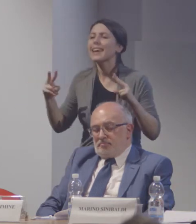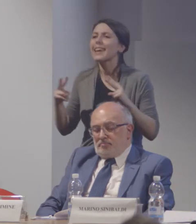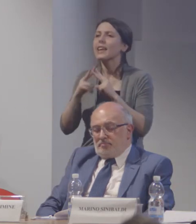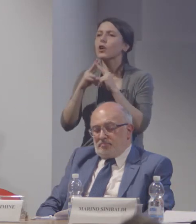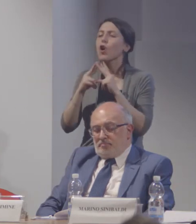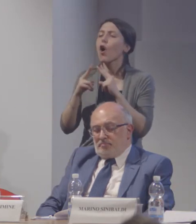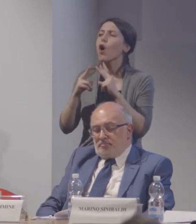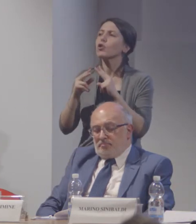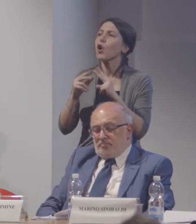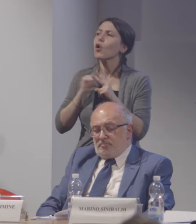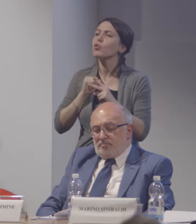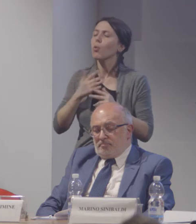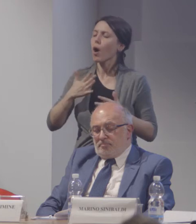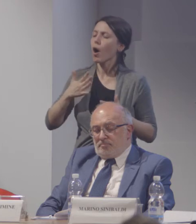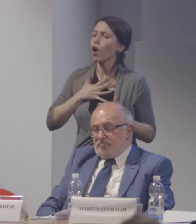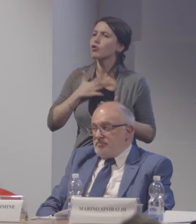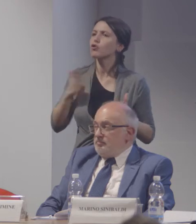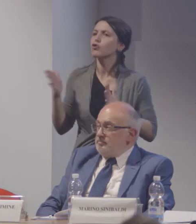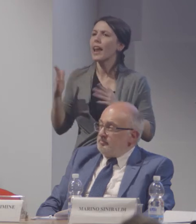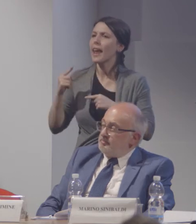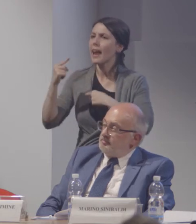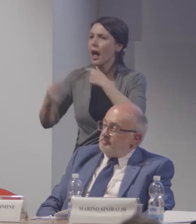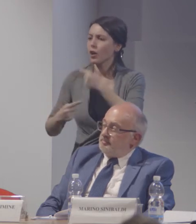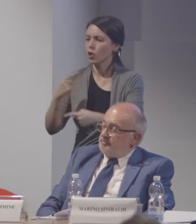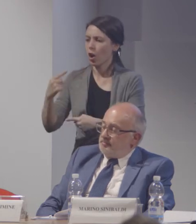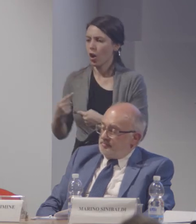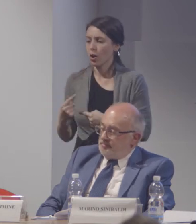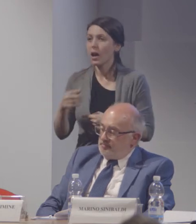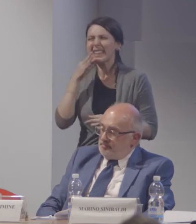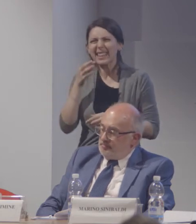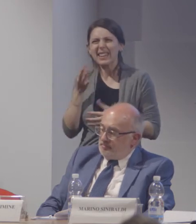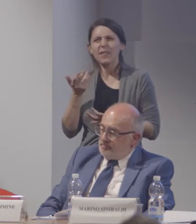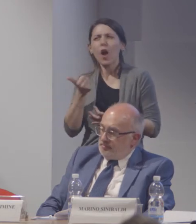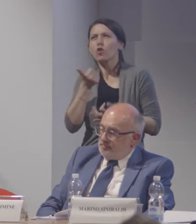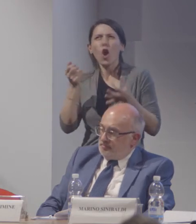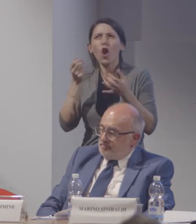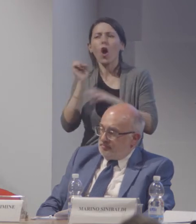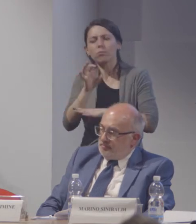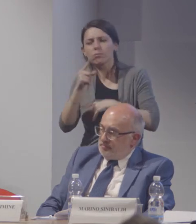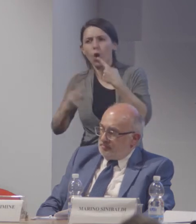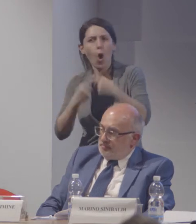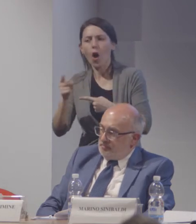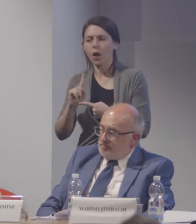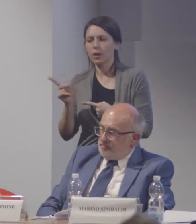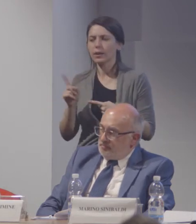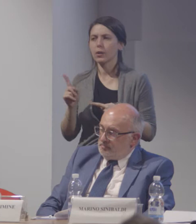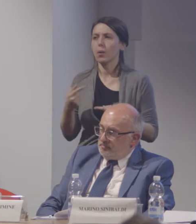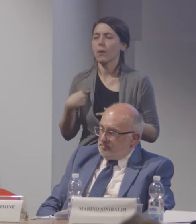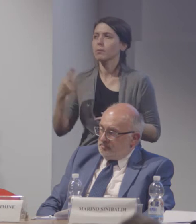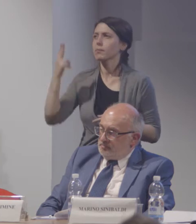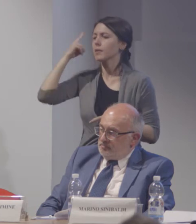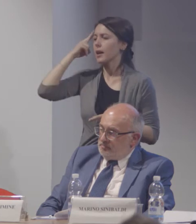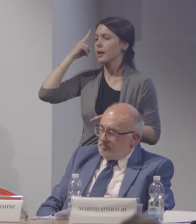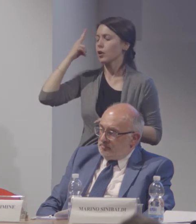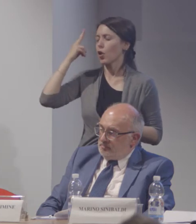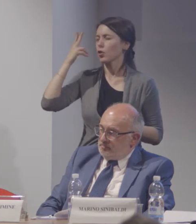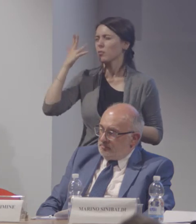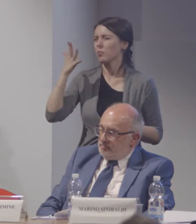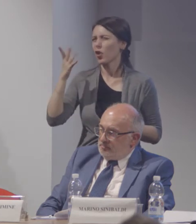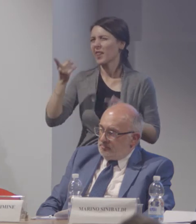qualcosa di più che semplicemente l'educazione continua. Cioè, ricordo era forse